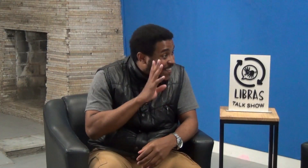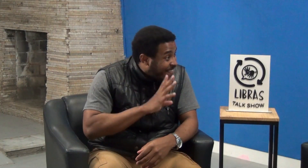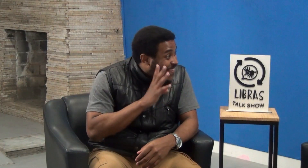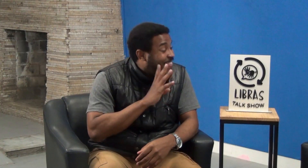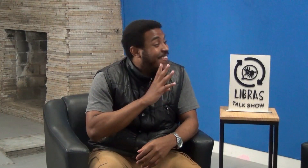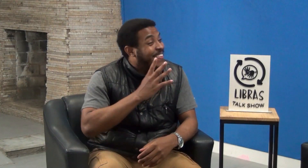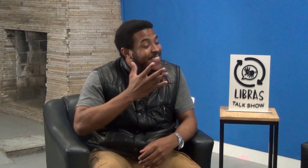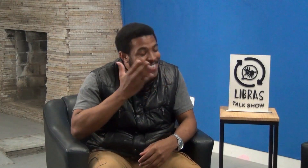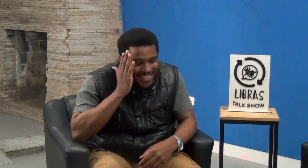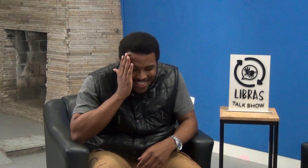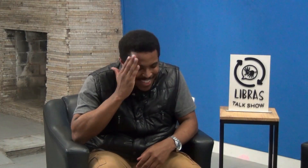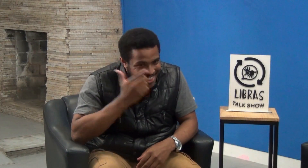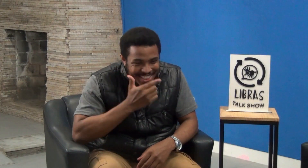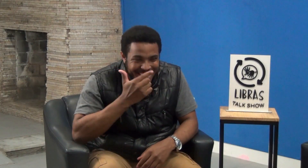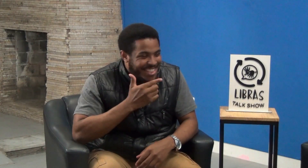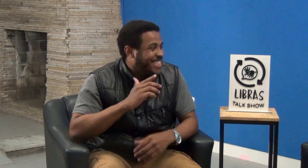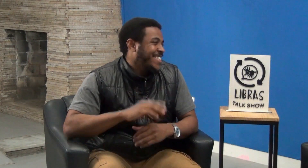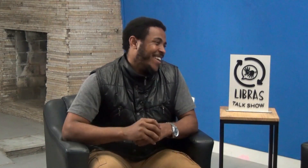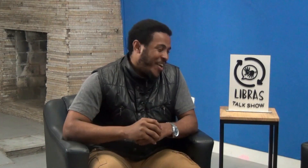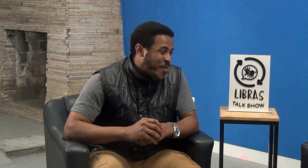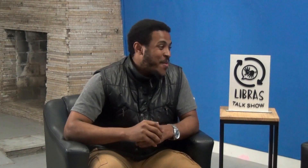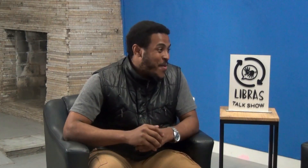Que legal, Ana.